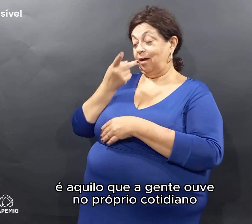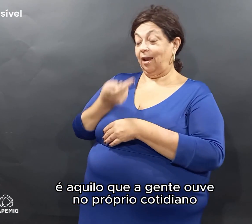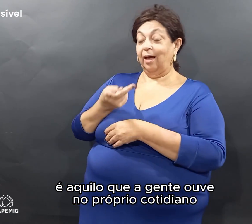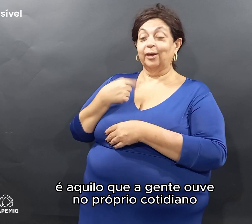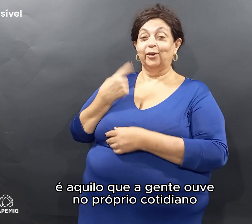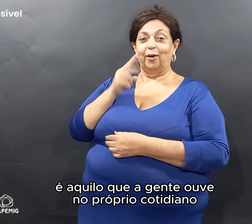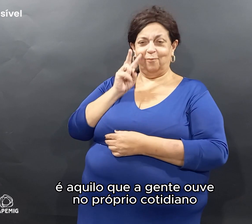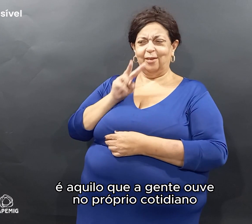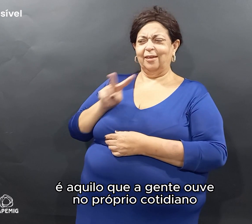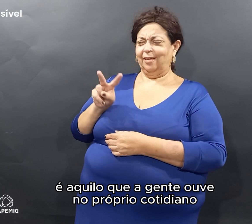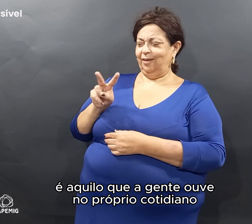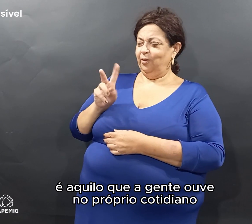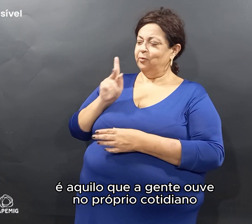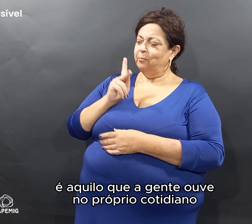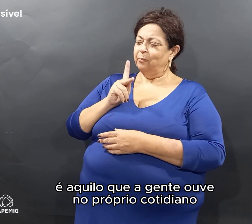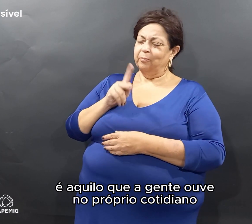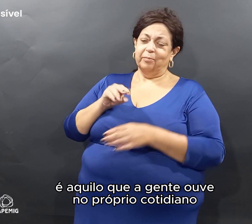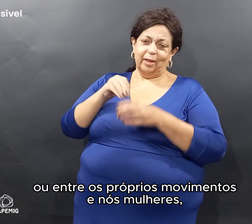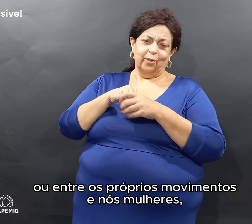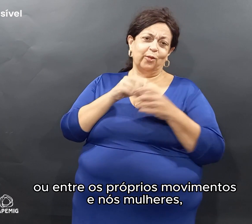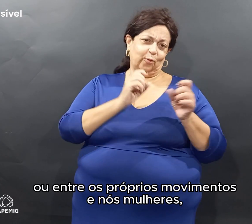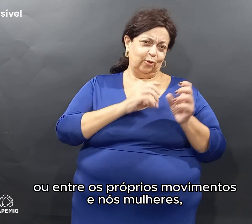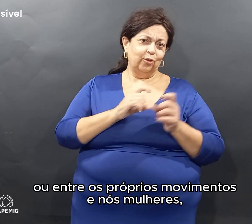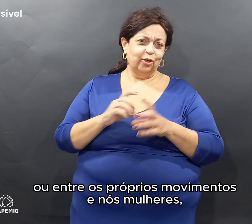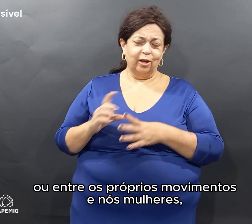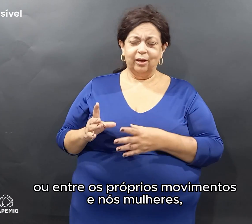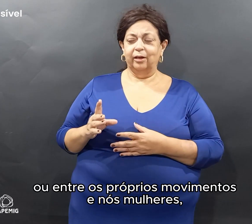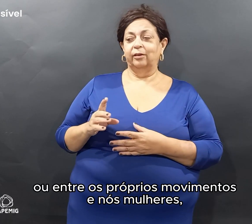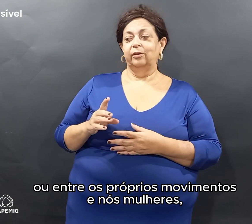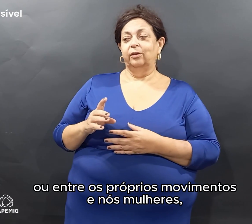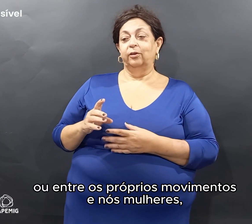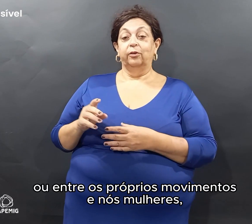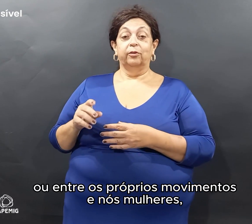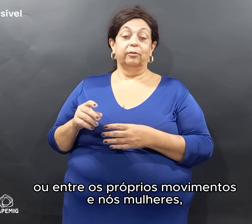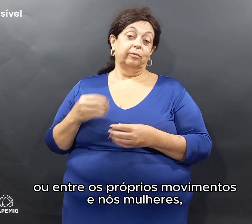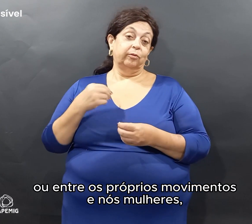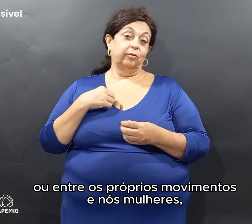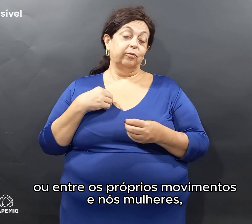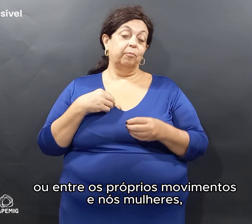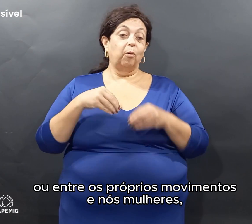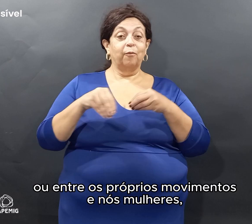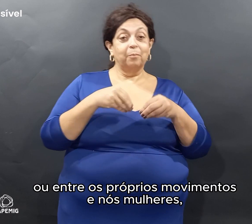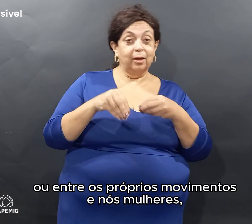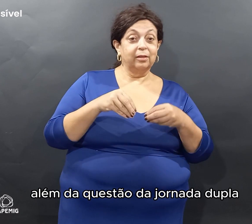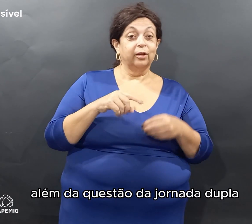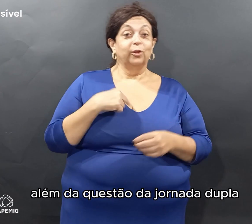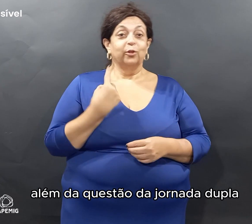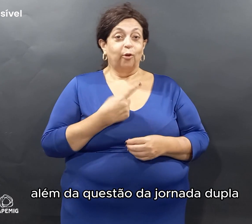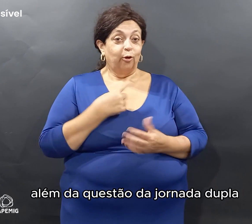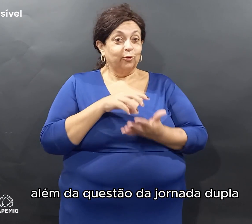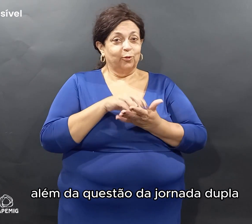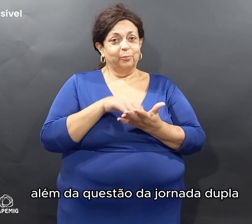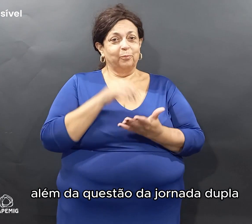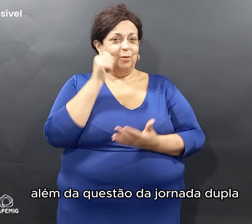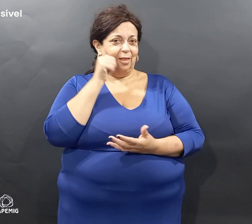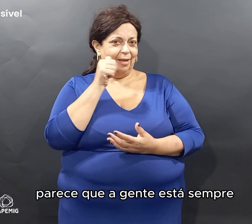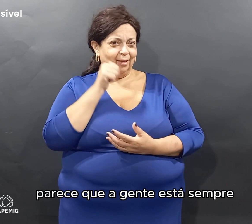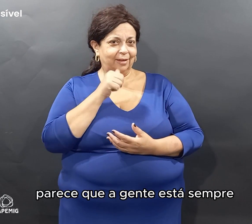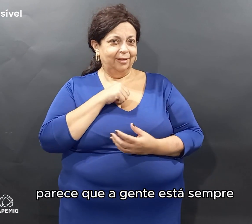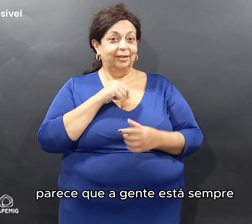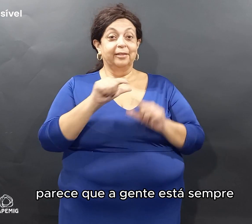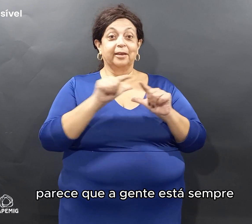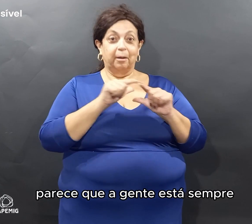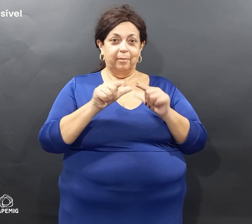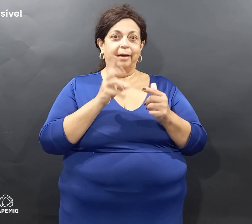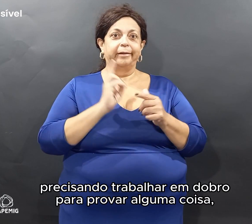gente ouve no próprio cotidiano ou entre os próprios movimentos. Nós, mulheres, além da questão da jornada dupla, parece que